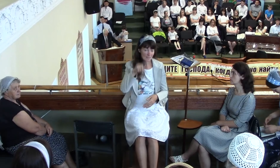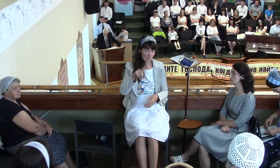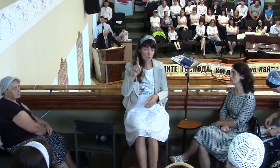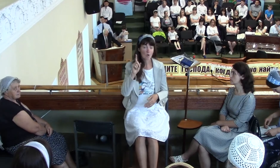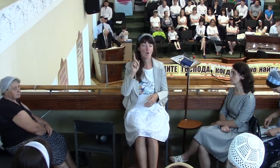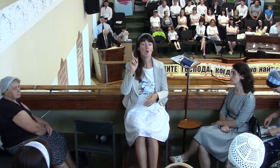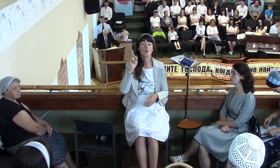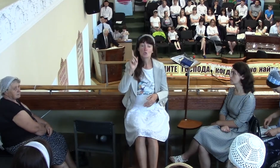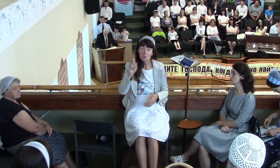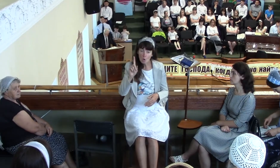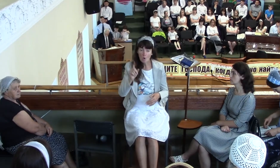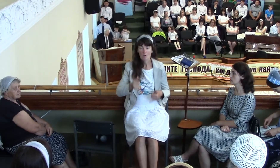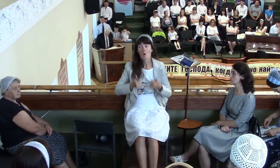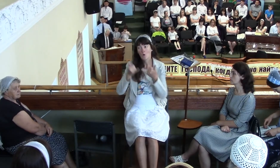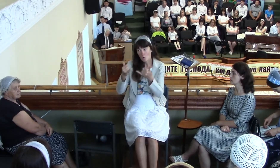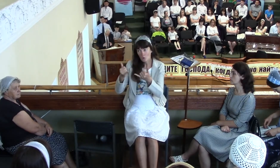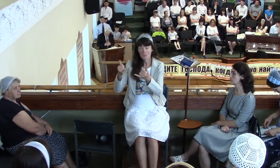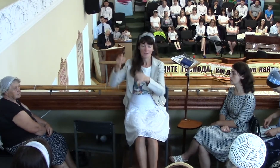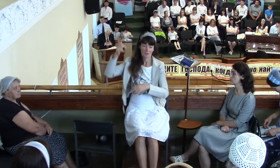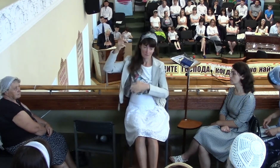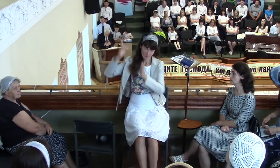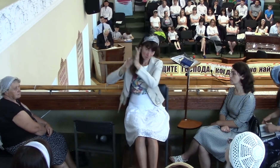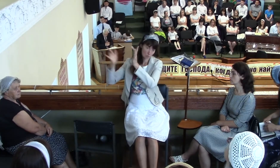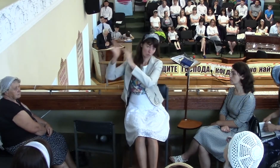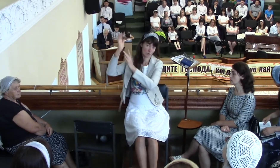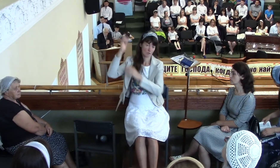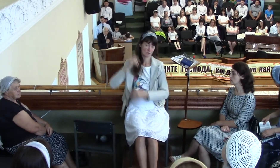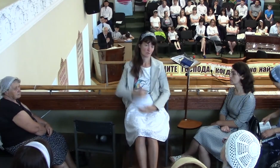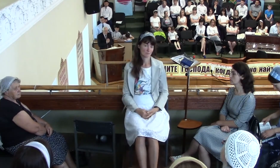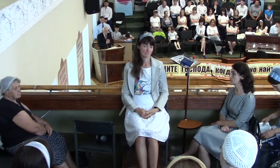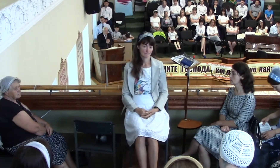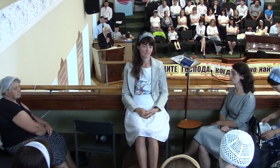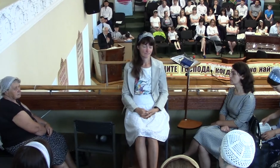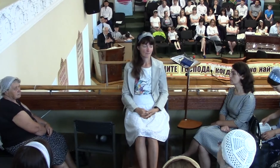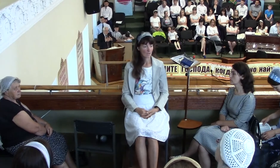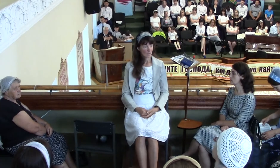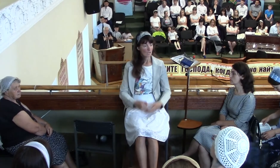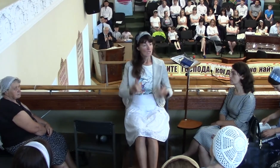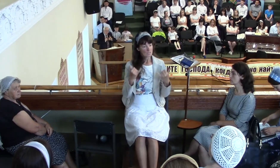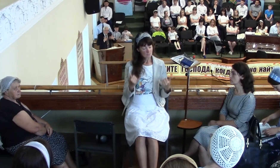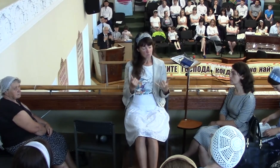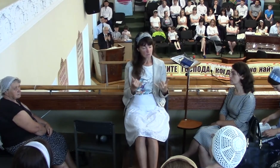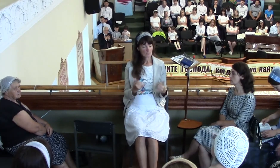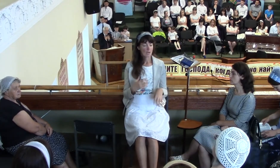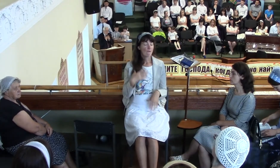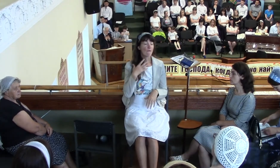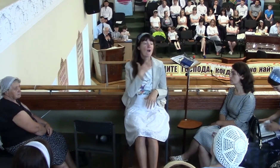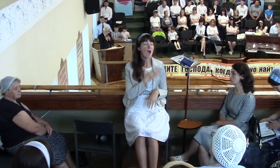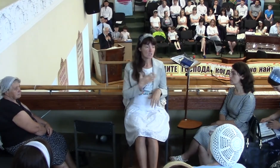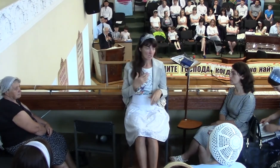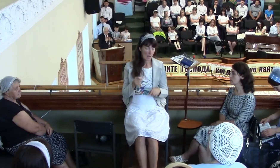Мы никого не судим. Поэтому, друзья, так важно сегодня проверить сердце свое, чтобы был